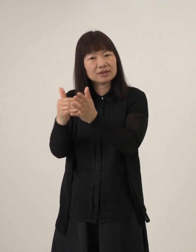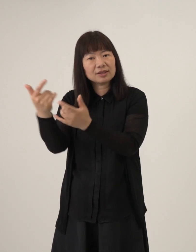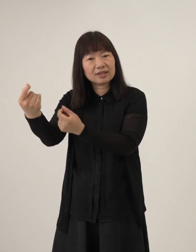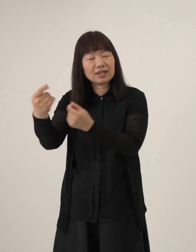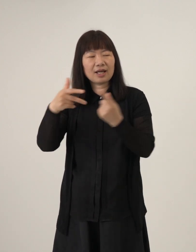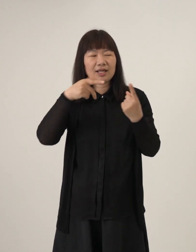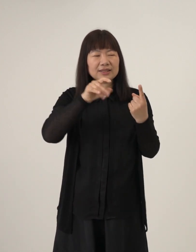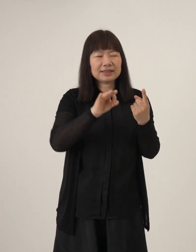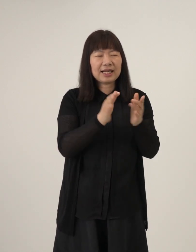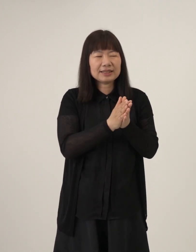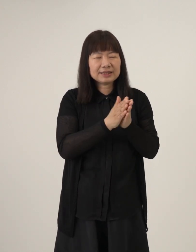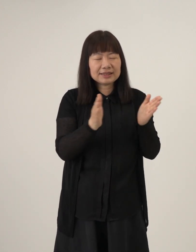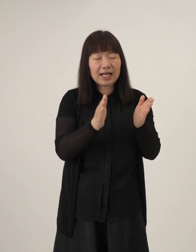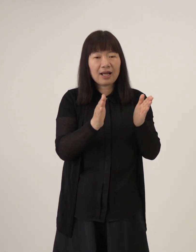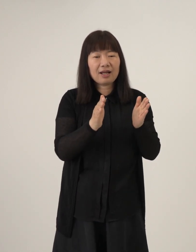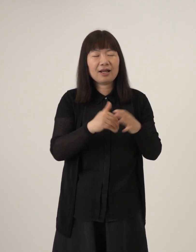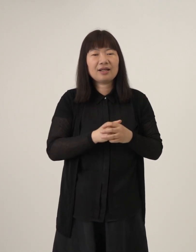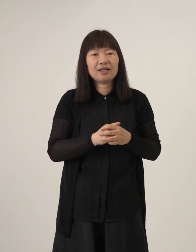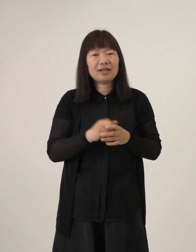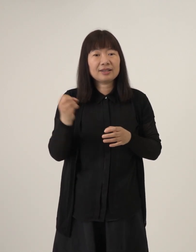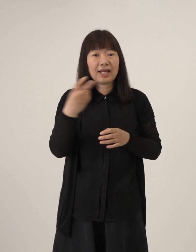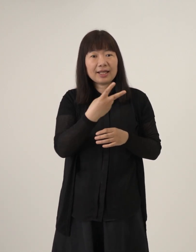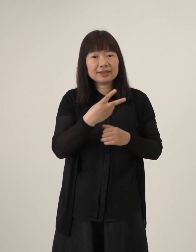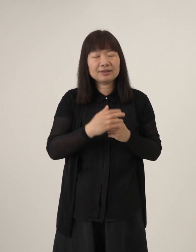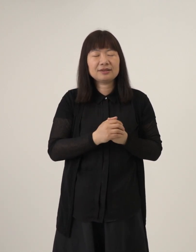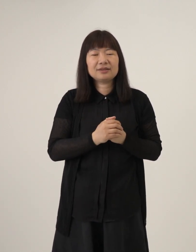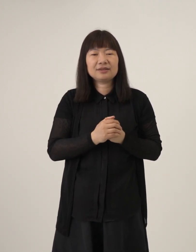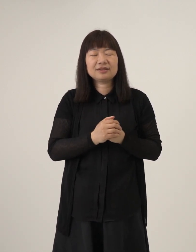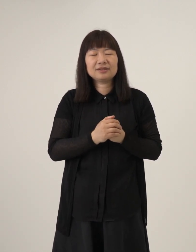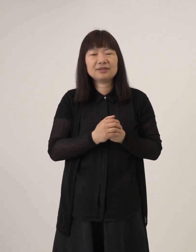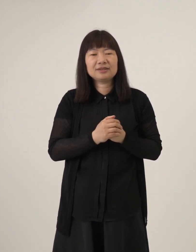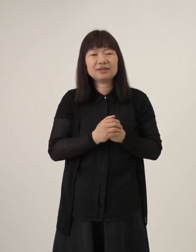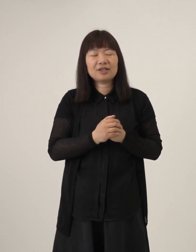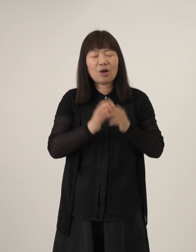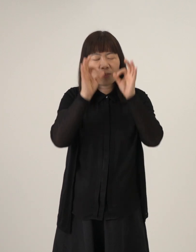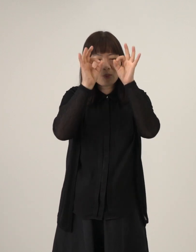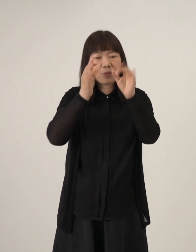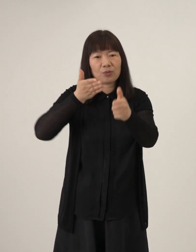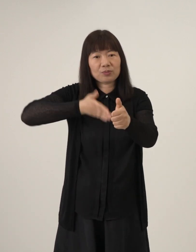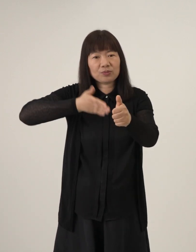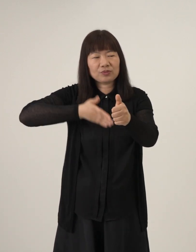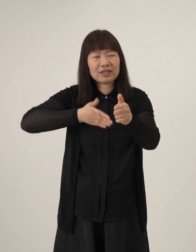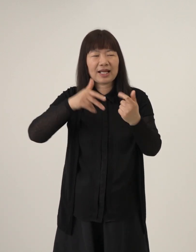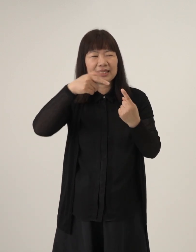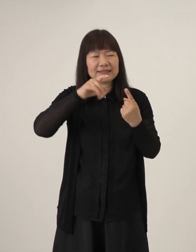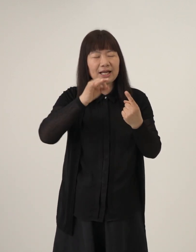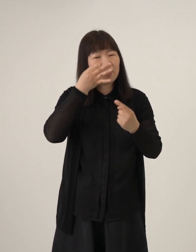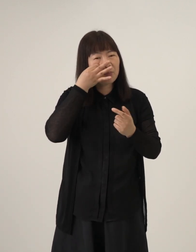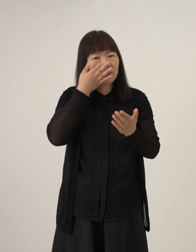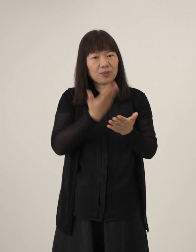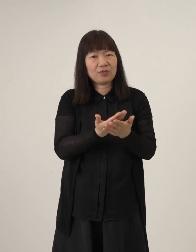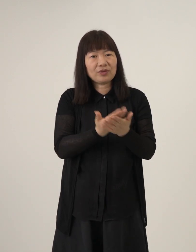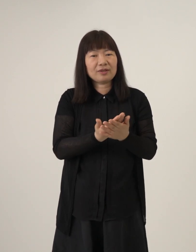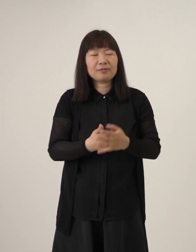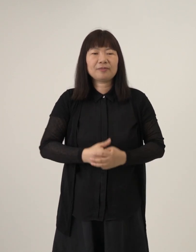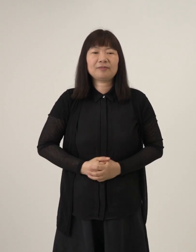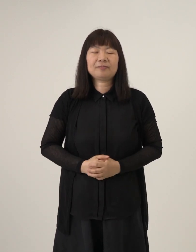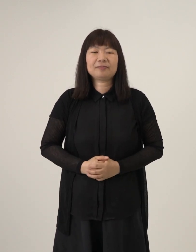1장이 어떻게 시작되는가를 다시 한번 바라볼 필요가 있습니다. 1장을 띄워주세요.